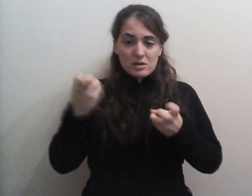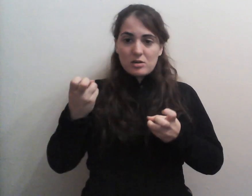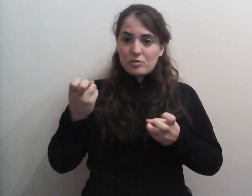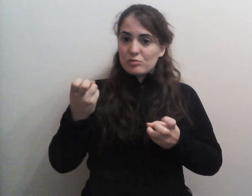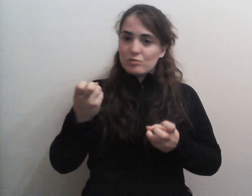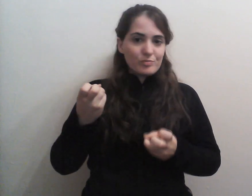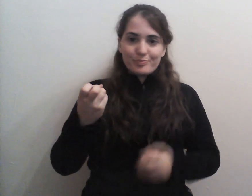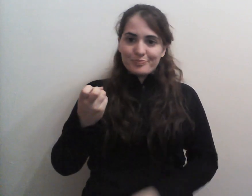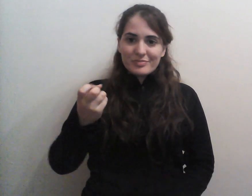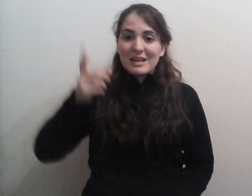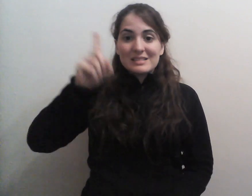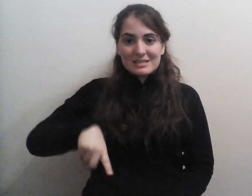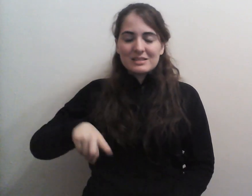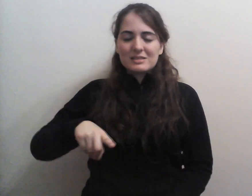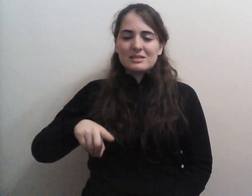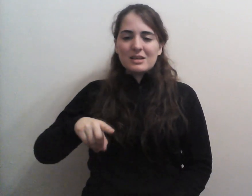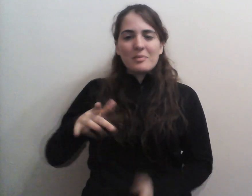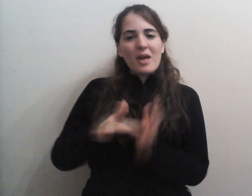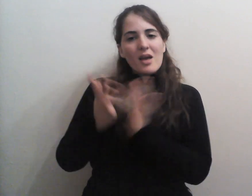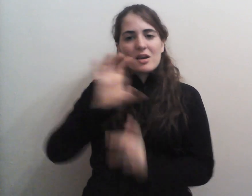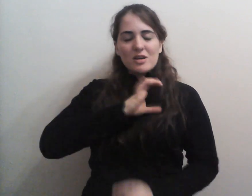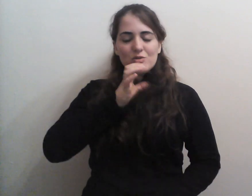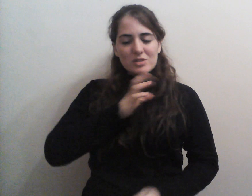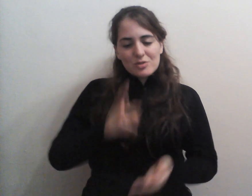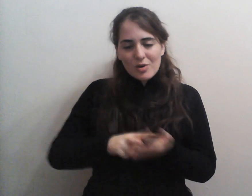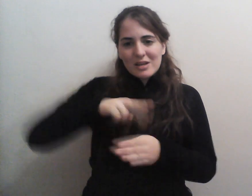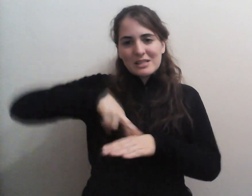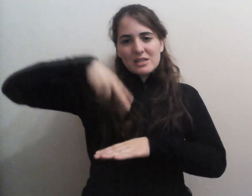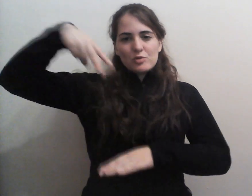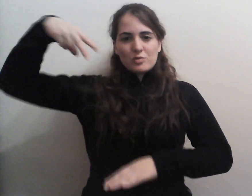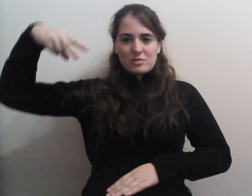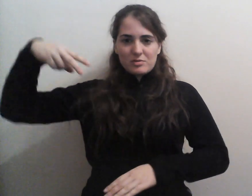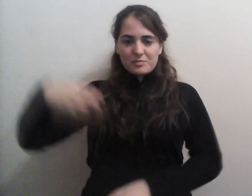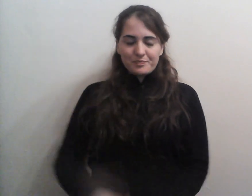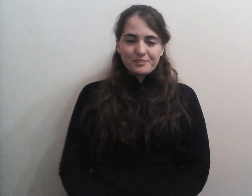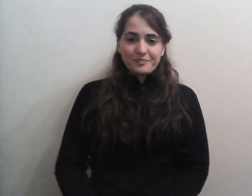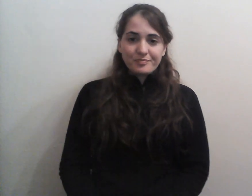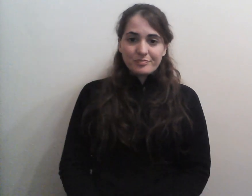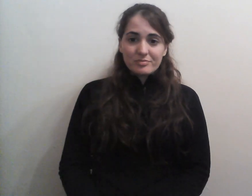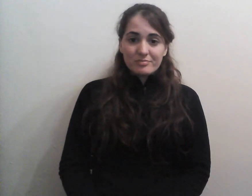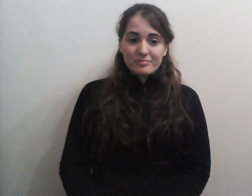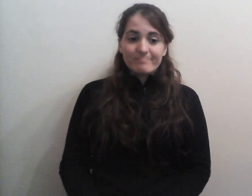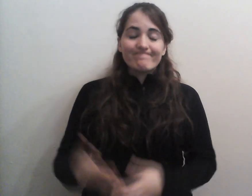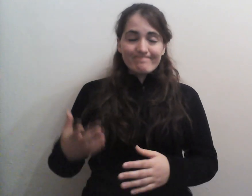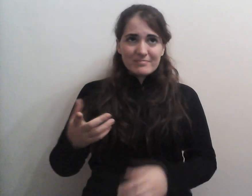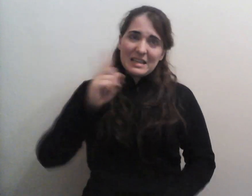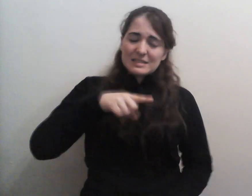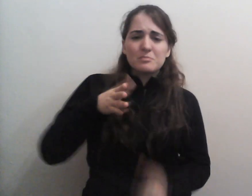más que sería bueno resaltar antes de acabar en esta mañana es que la resurrección también de Cristo